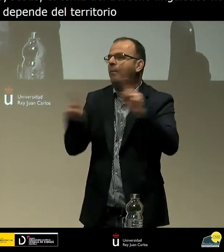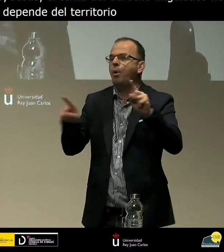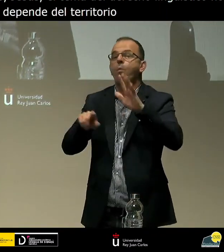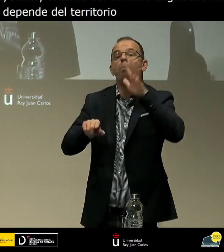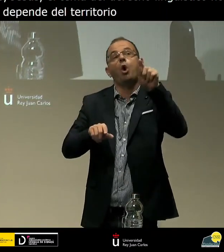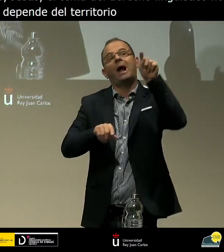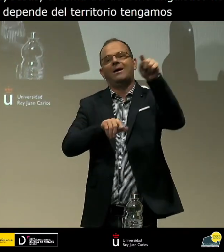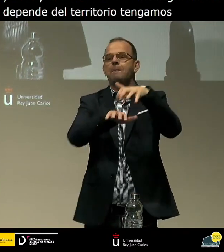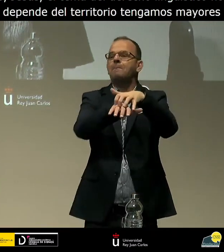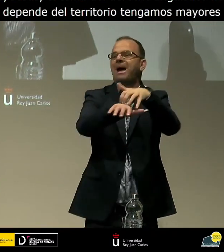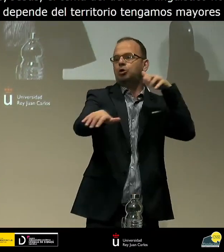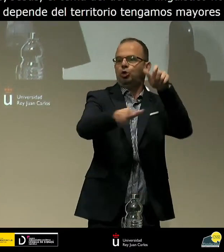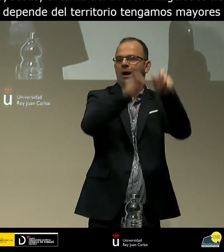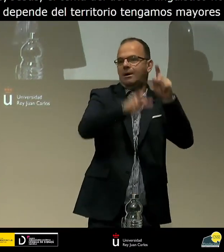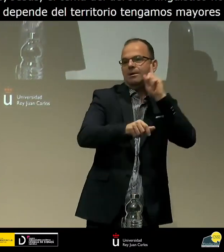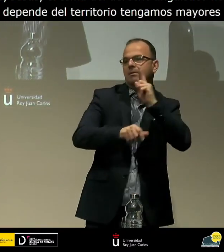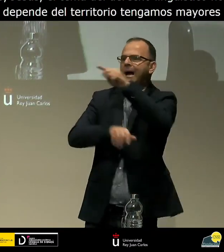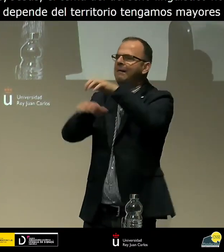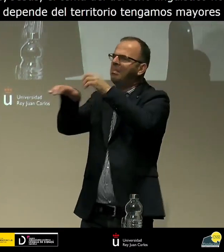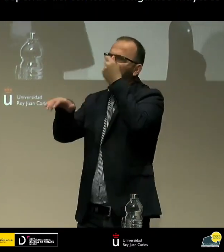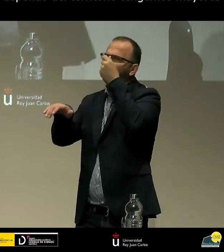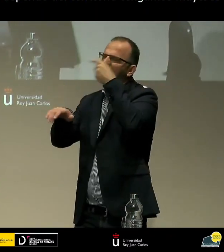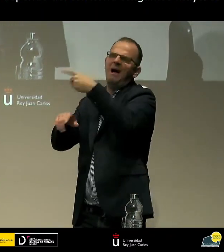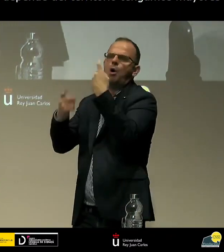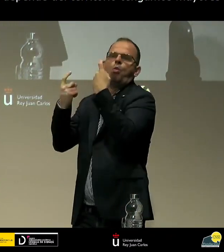lingüísticos. Tampoco,